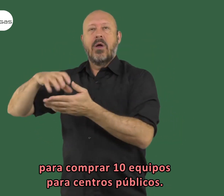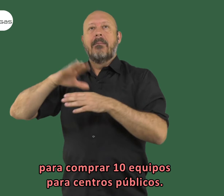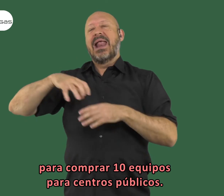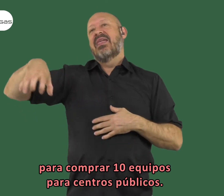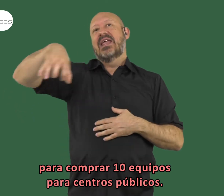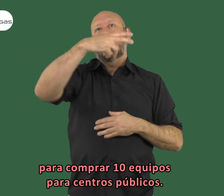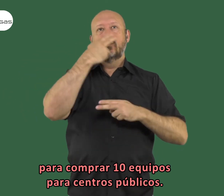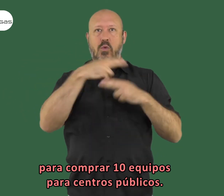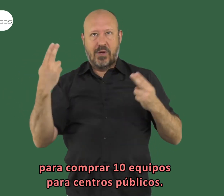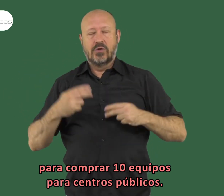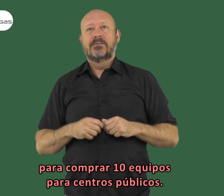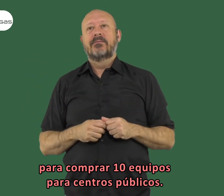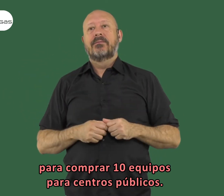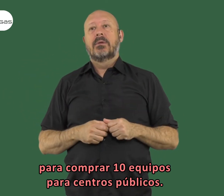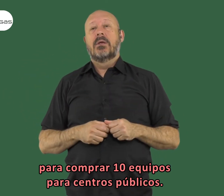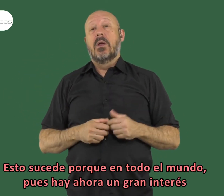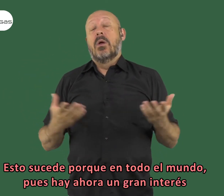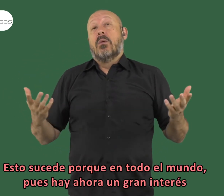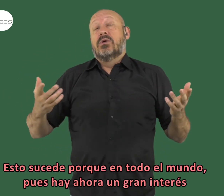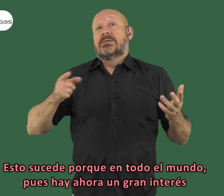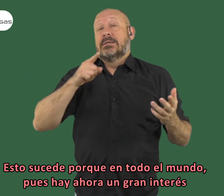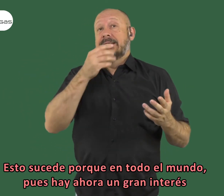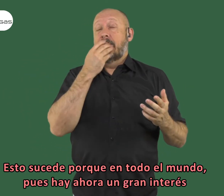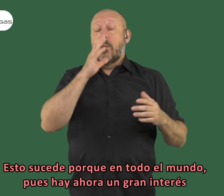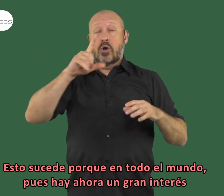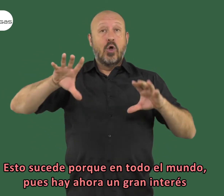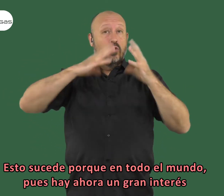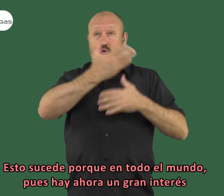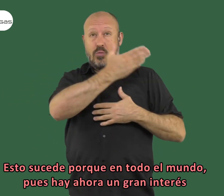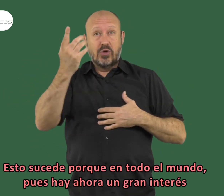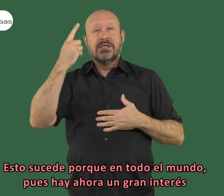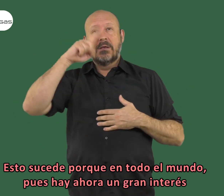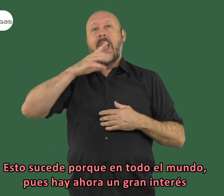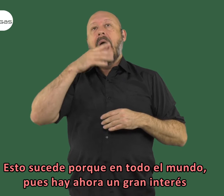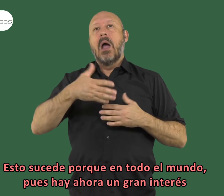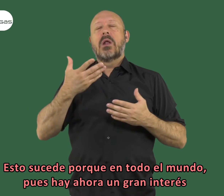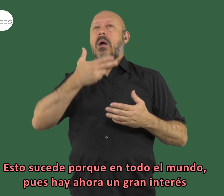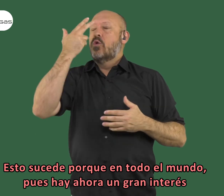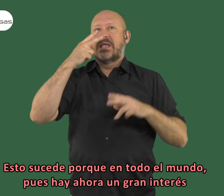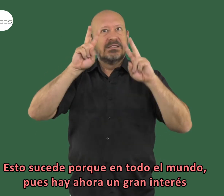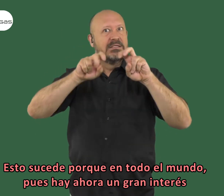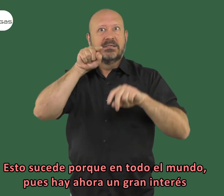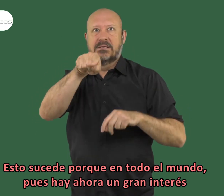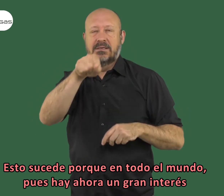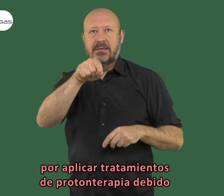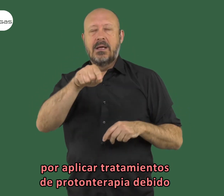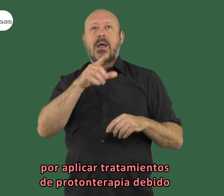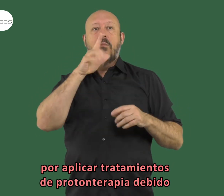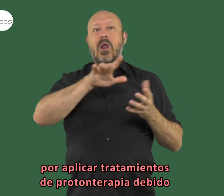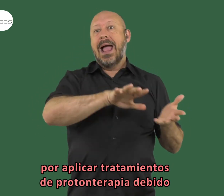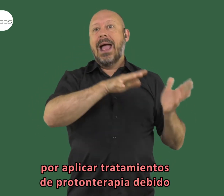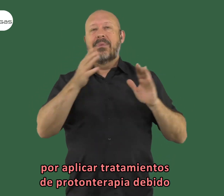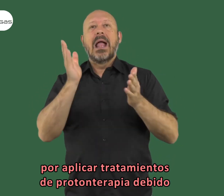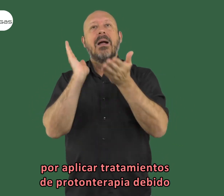equipos para centros públicos. Esto sucede porque todo el mundo pues hay ahora un gran interés